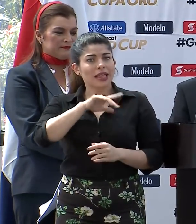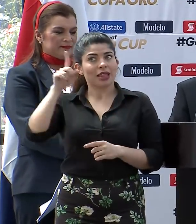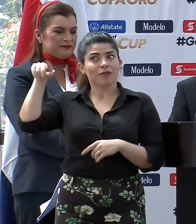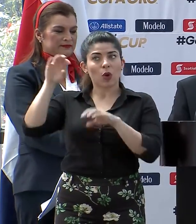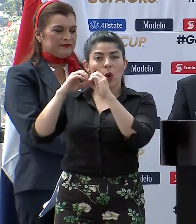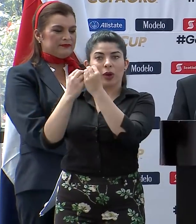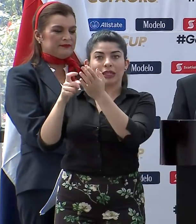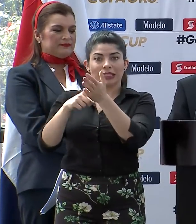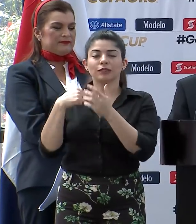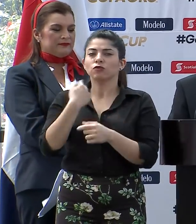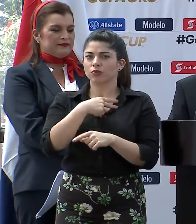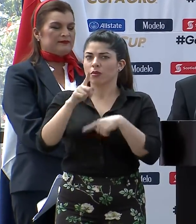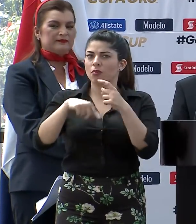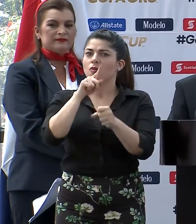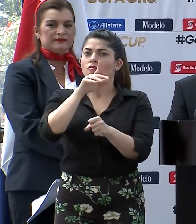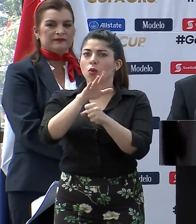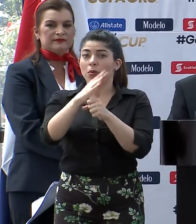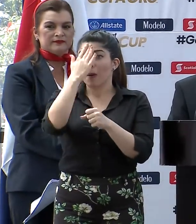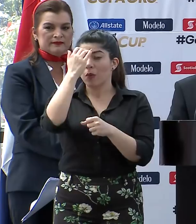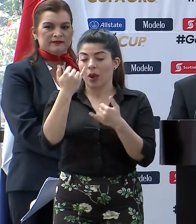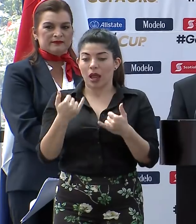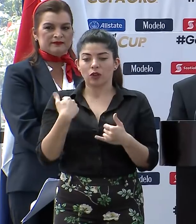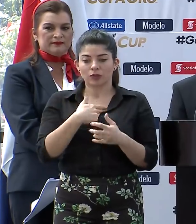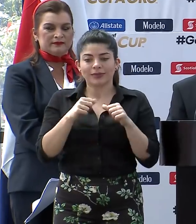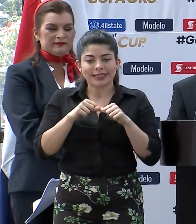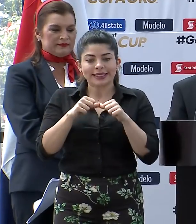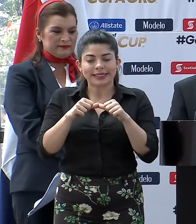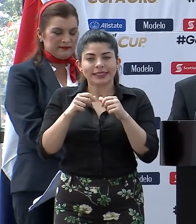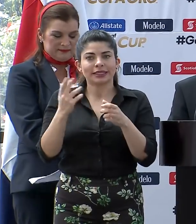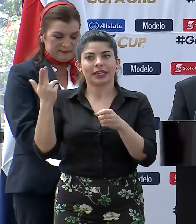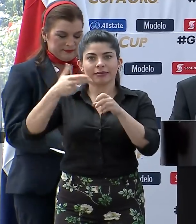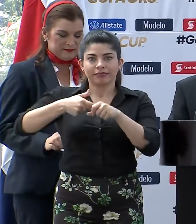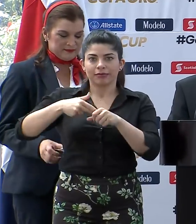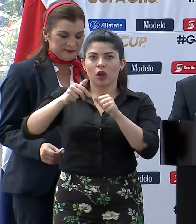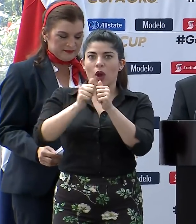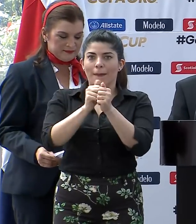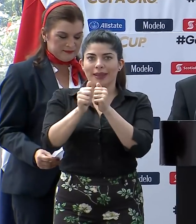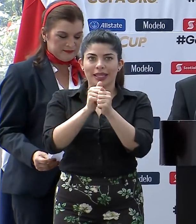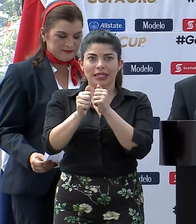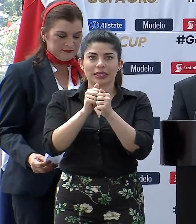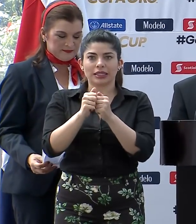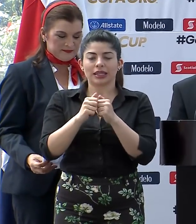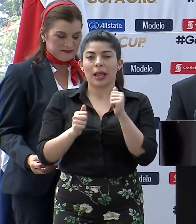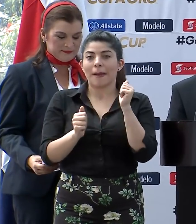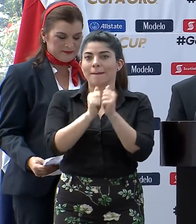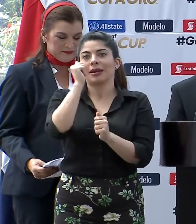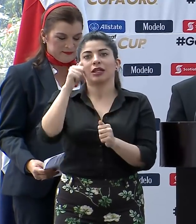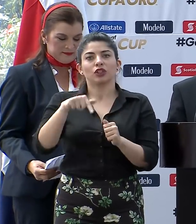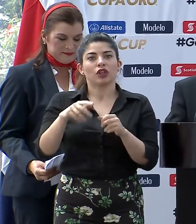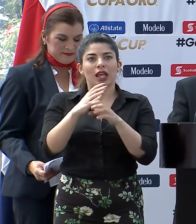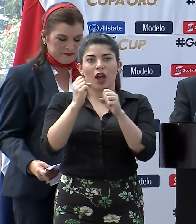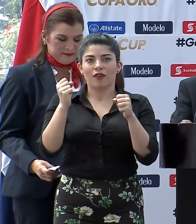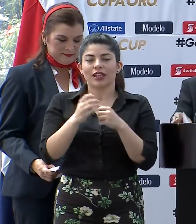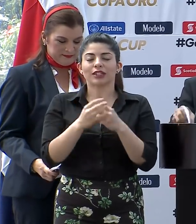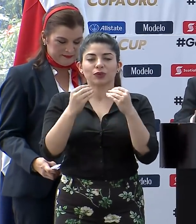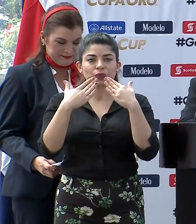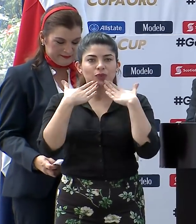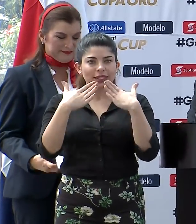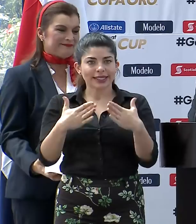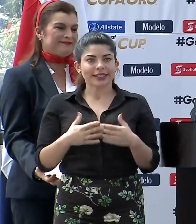organización, porque desde ya queremos seguir siendo parte de esta competencia, la mayor de nuestra confederación. Muchas